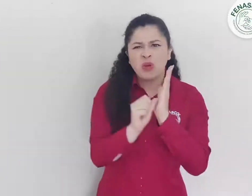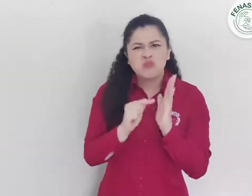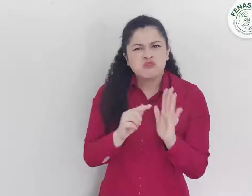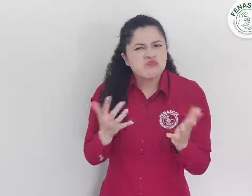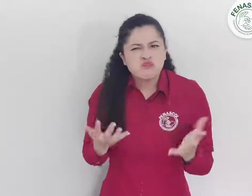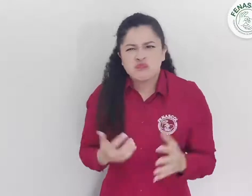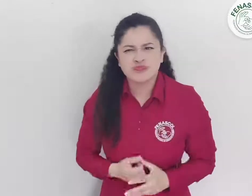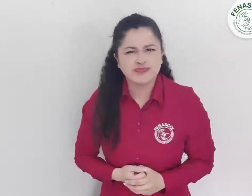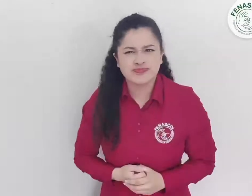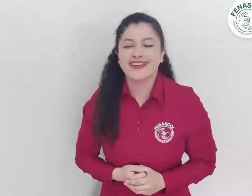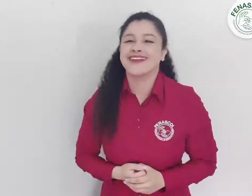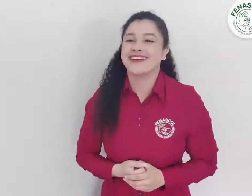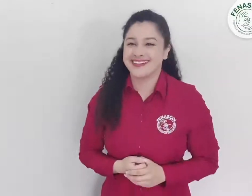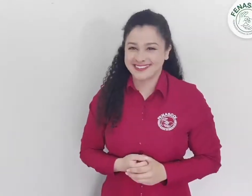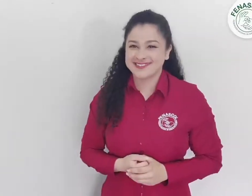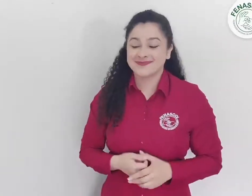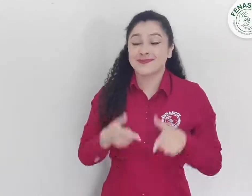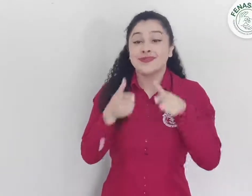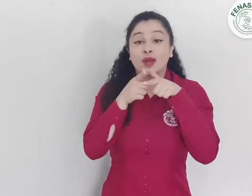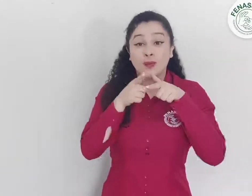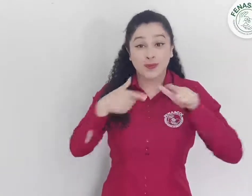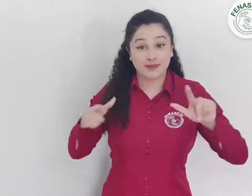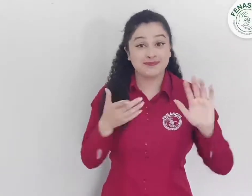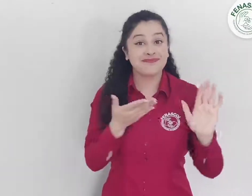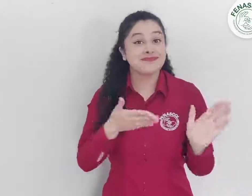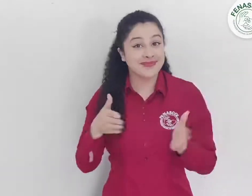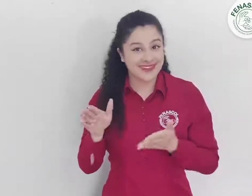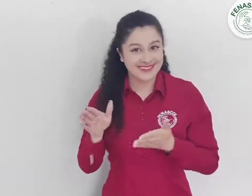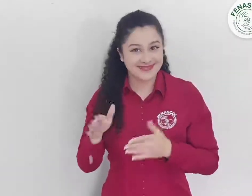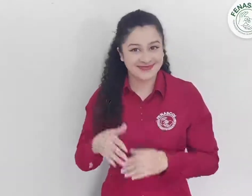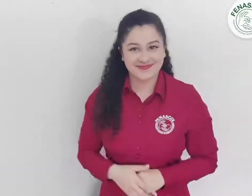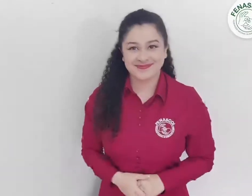de planeación lingüística